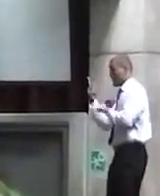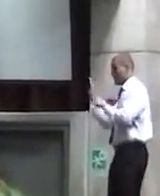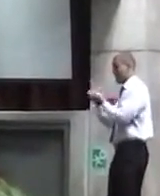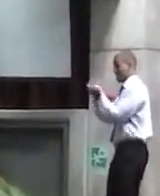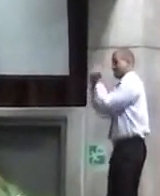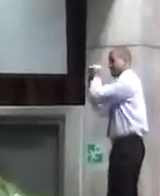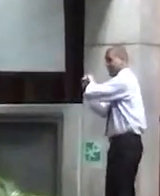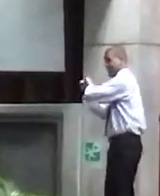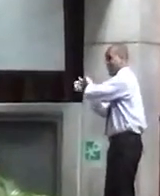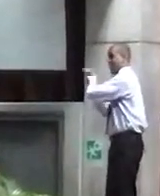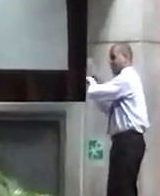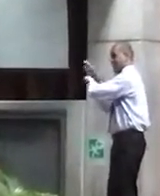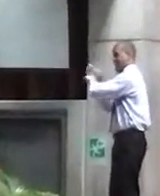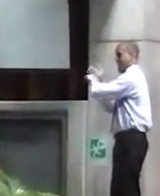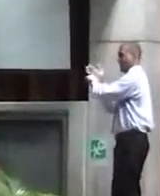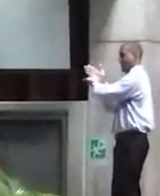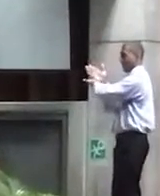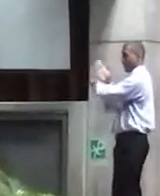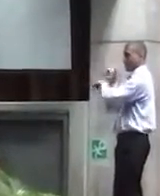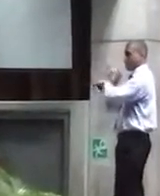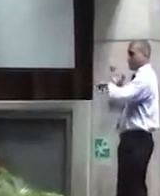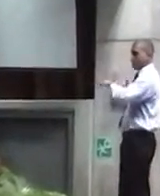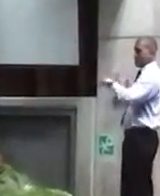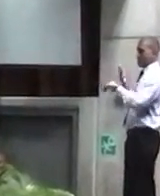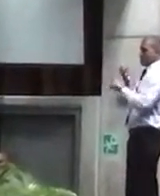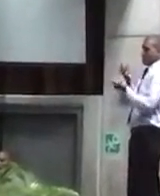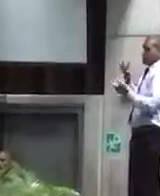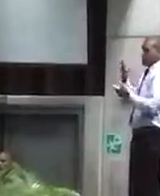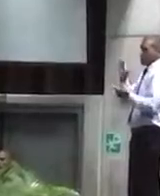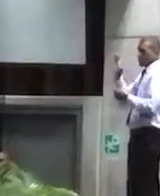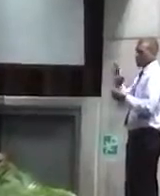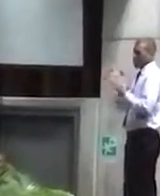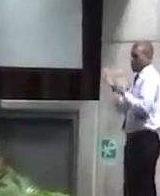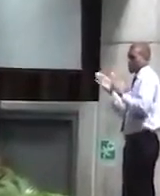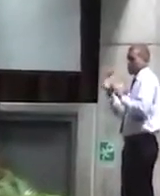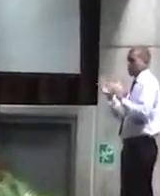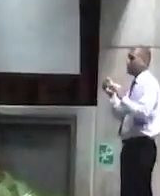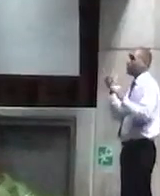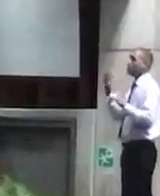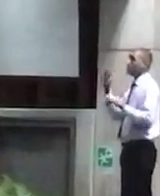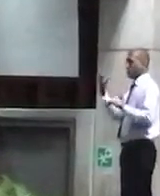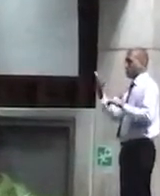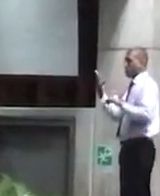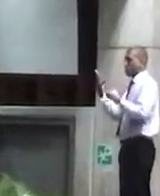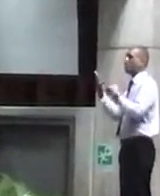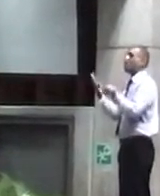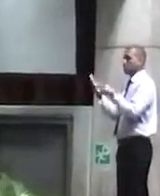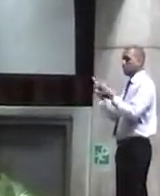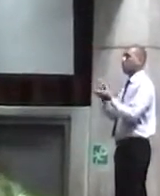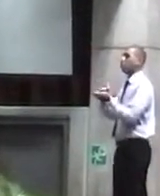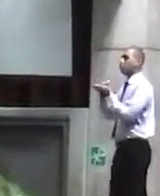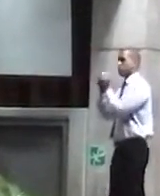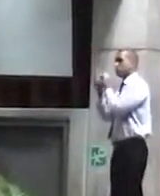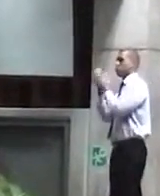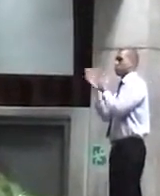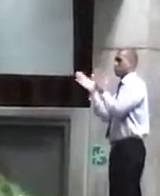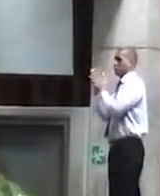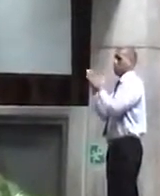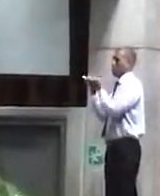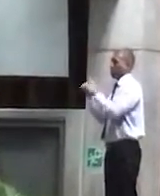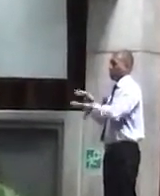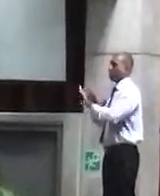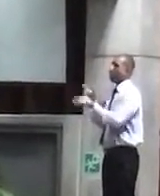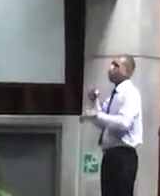34, un poco más de un tercio, han concluido en quiebres democráticos. Más abiertos o más sutiles, Rusia, Turquía,